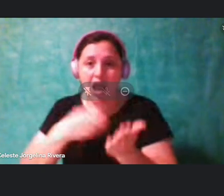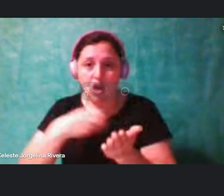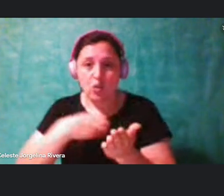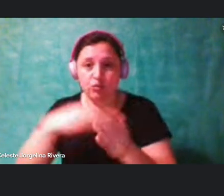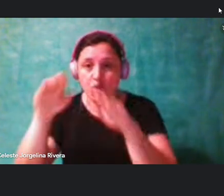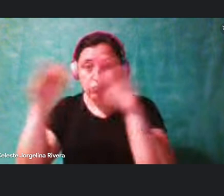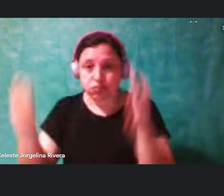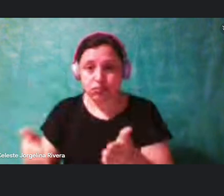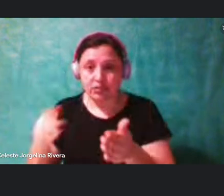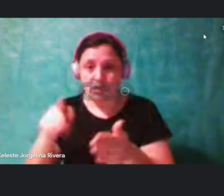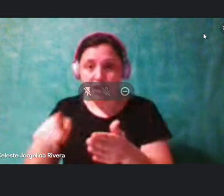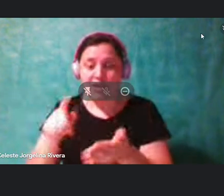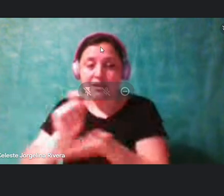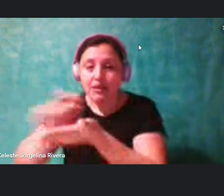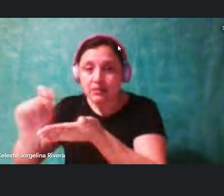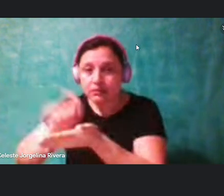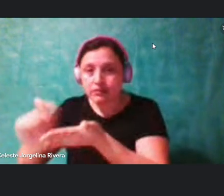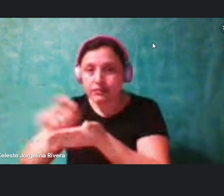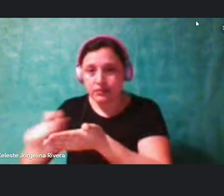solicita